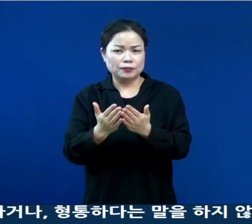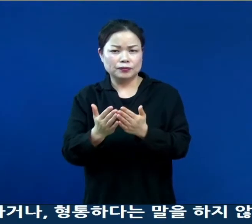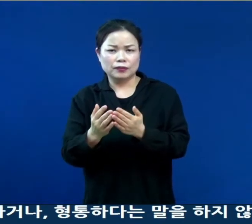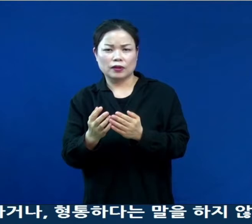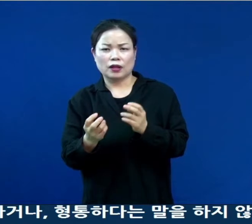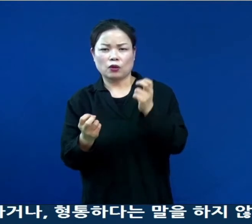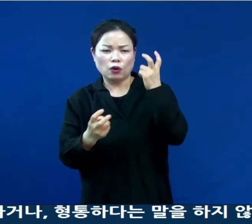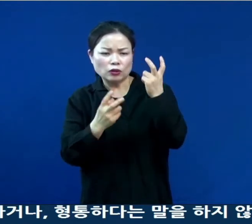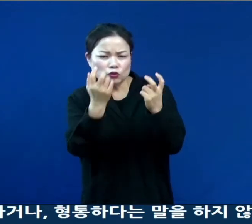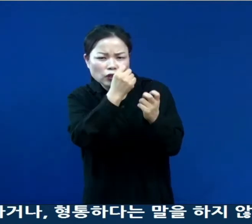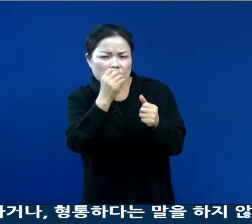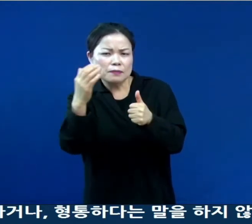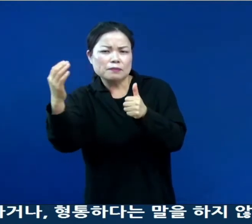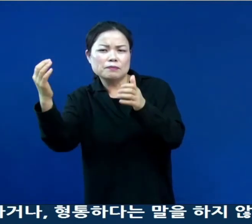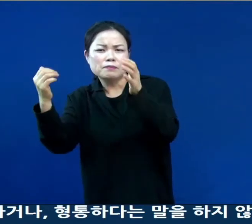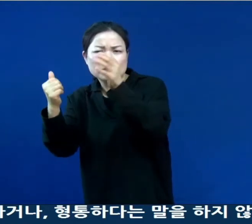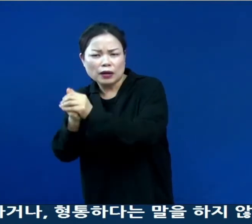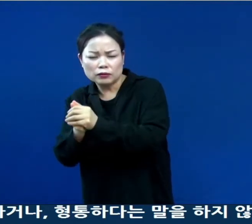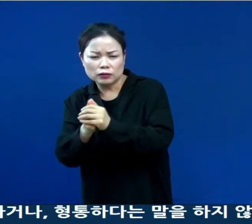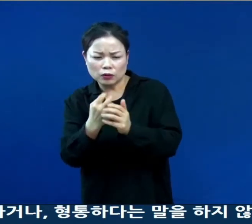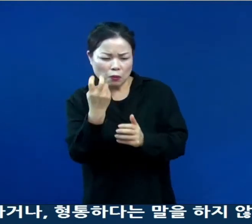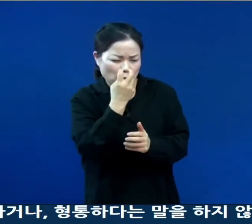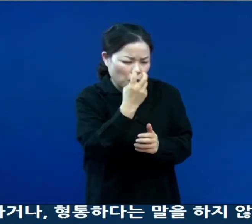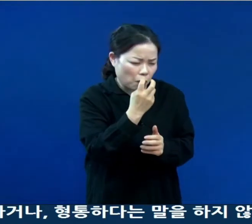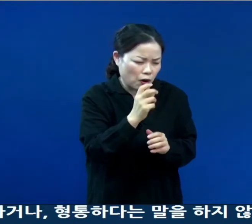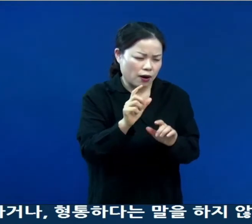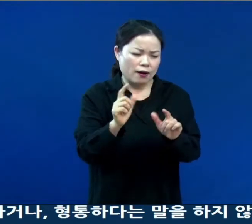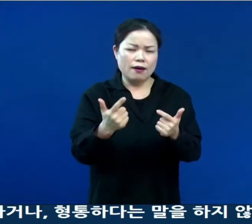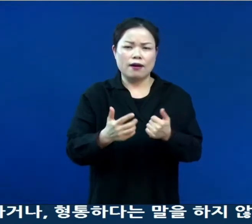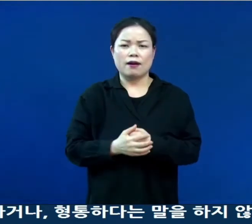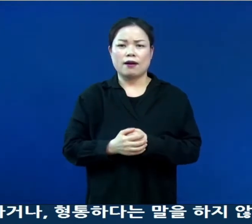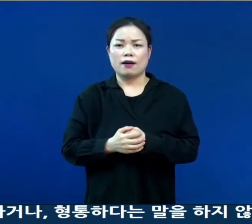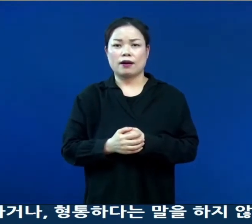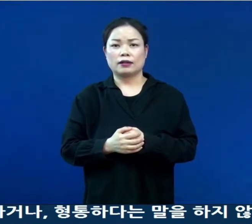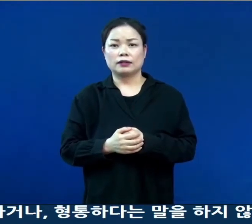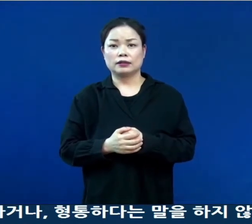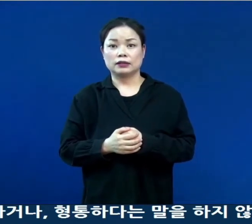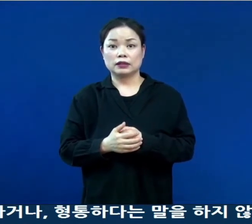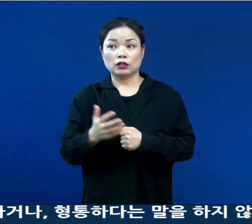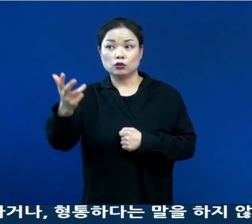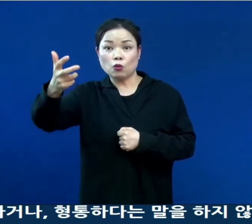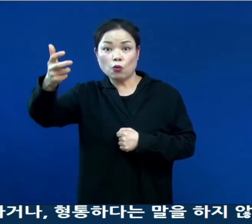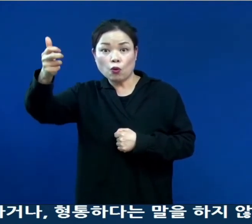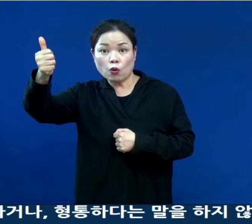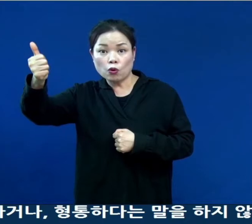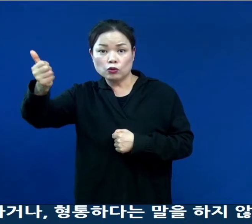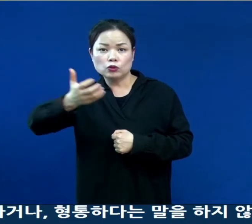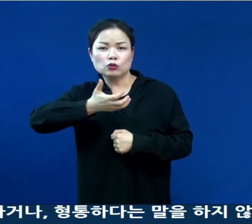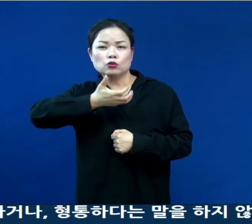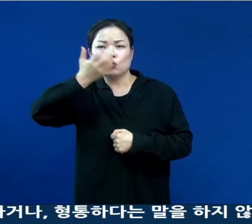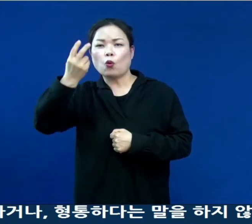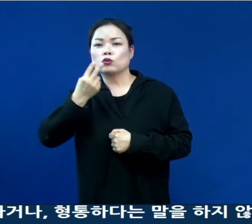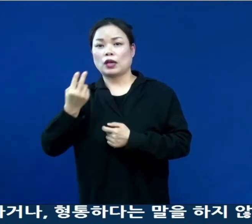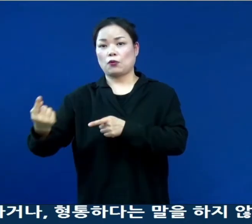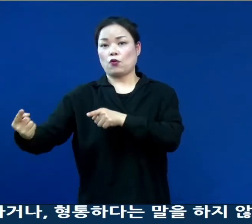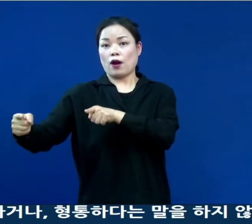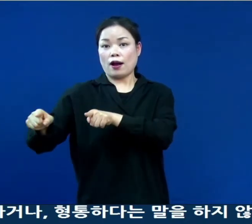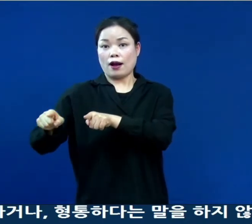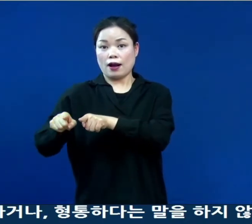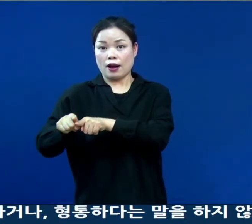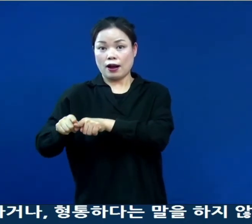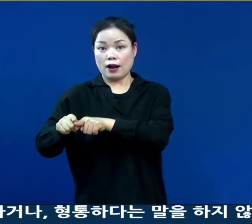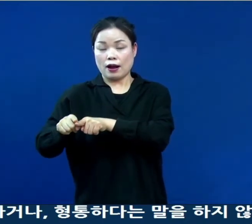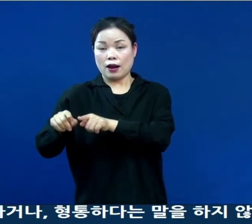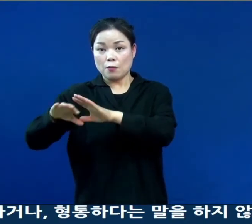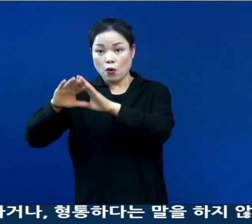간수장은 그의 손에 맡긴 것을 무엇이든지 살펴보지 아니하였으니 이는 여호와께서 요셉과 함께 하심이라. 여호와께서